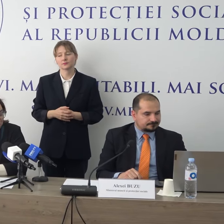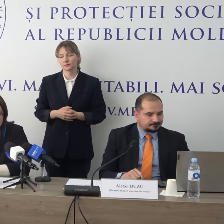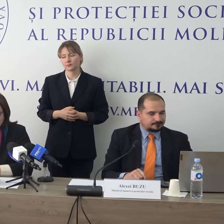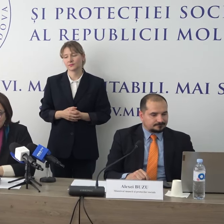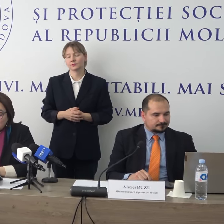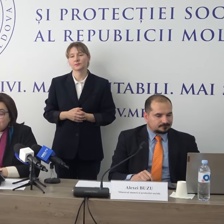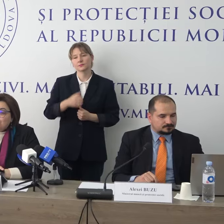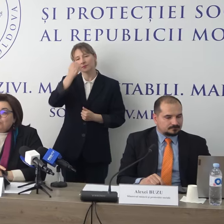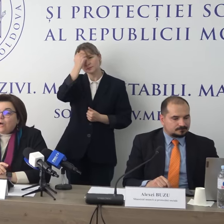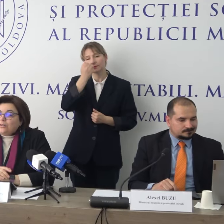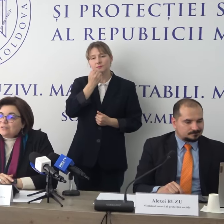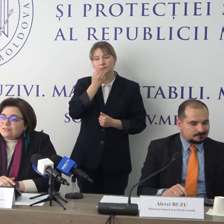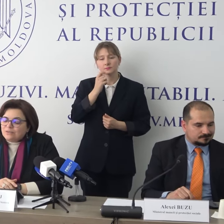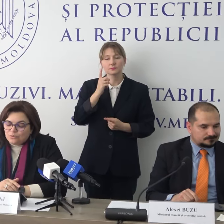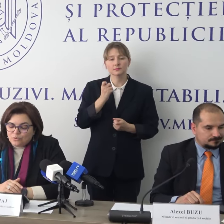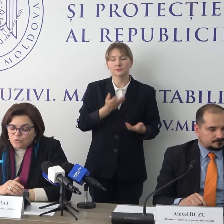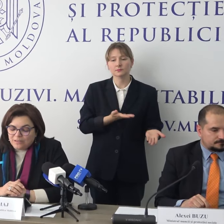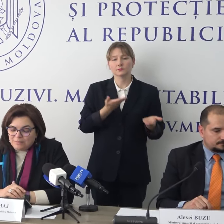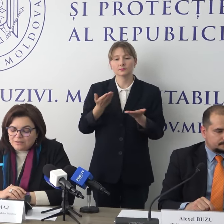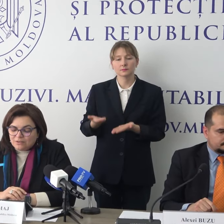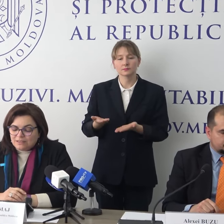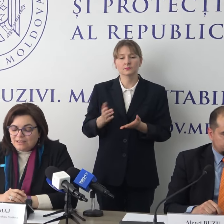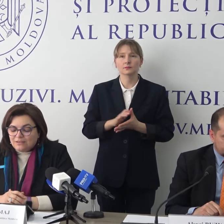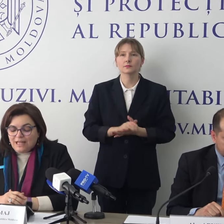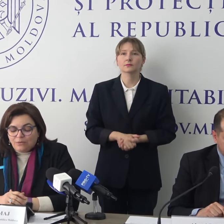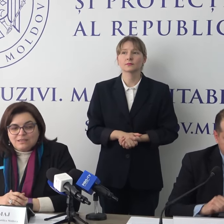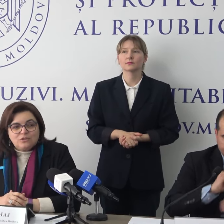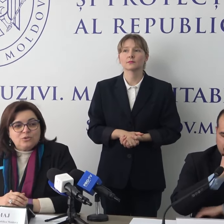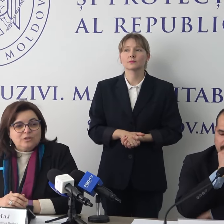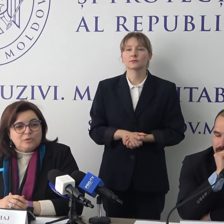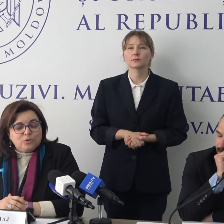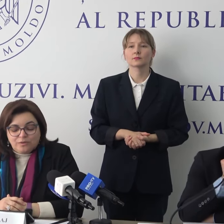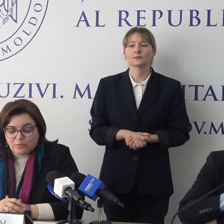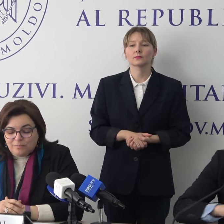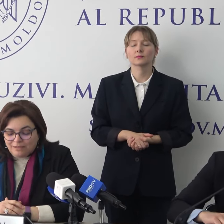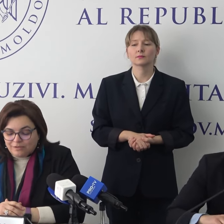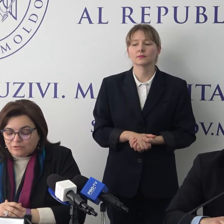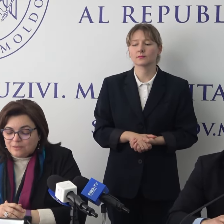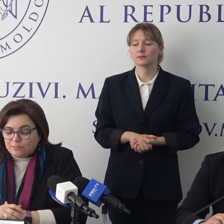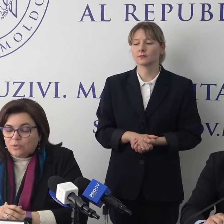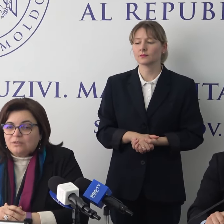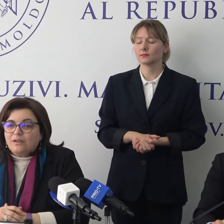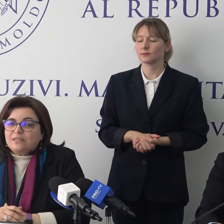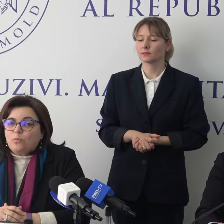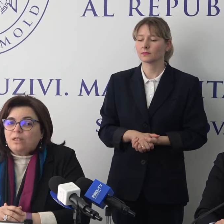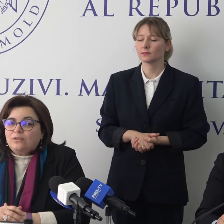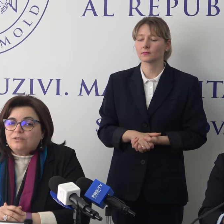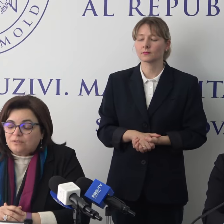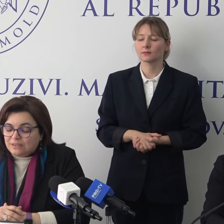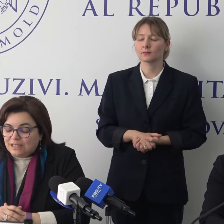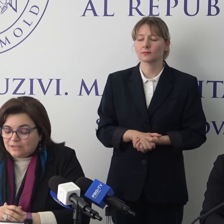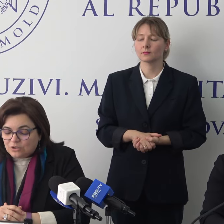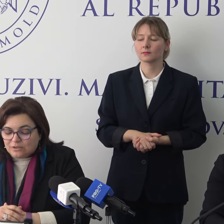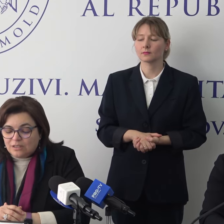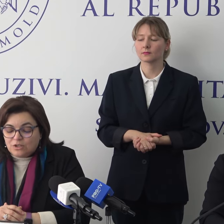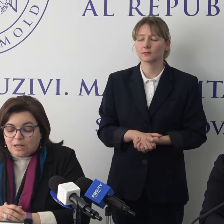Thank you, Mr. Buzu. I am honored to join the minister today to announce that children in Moldova will benefit from the support of some